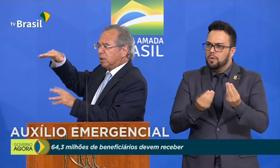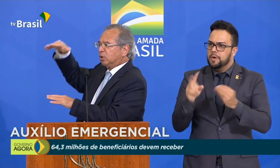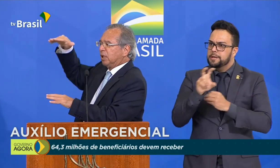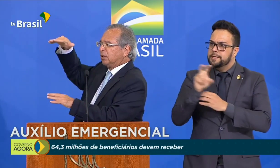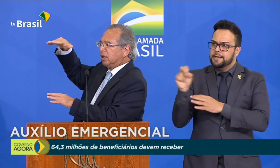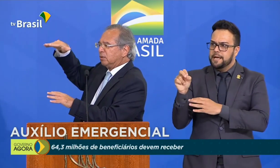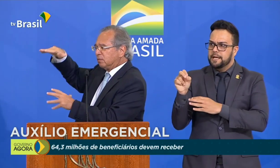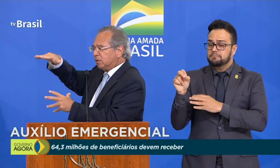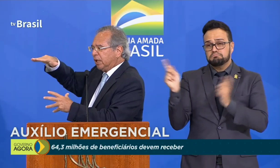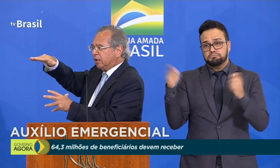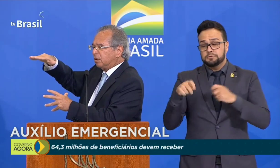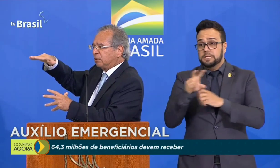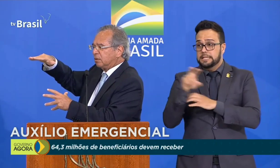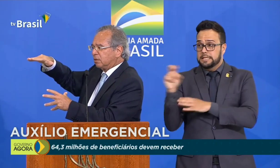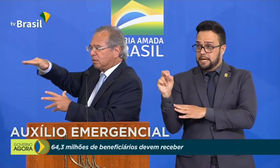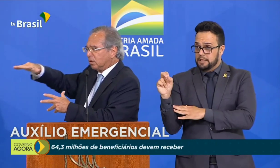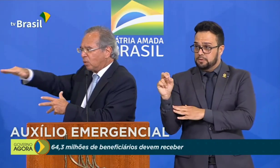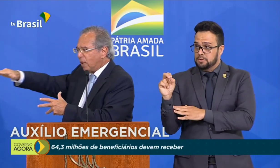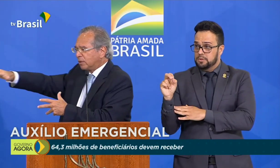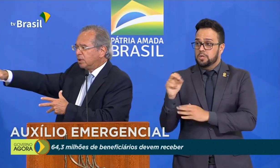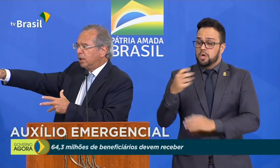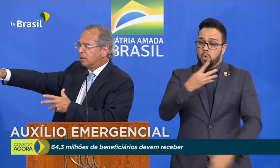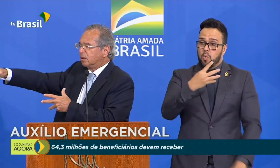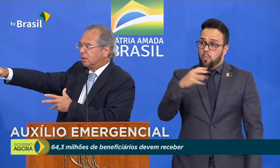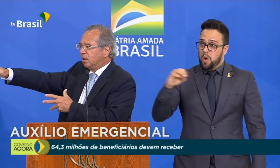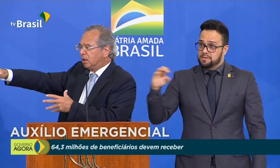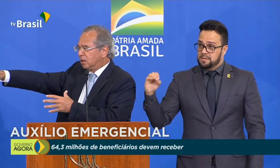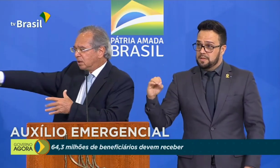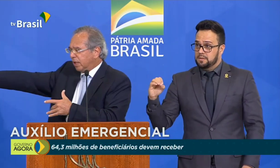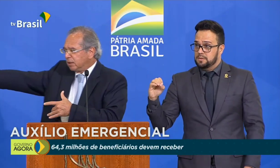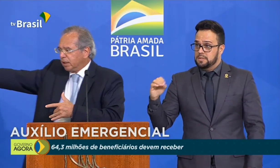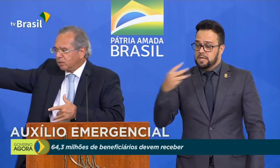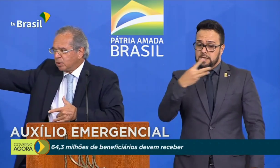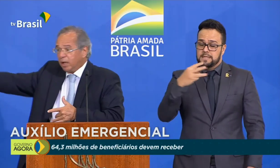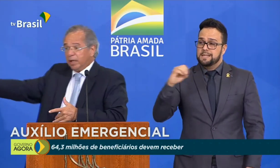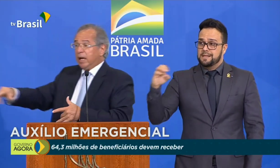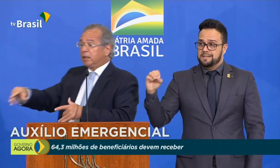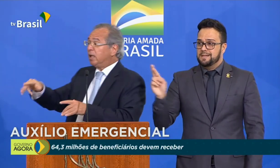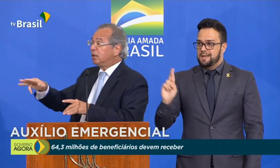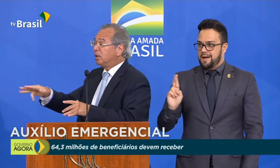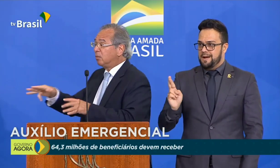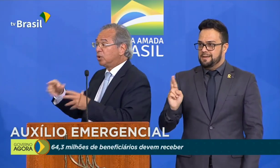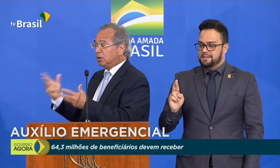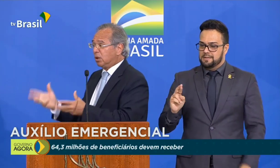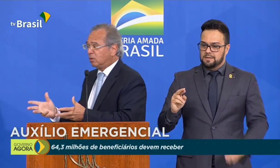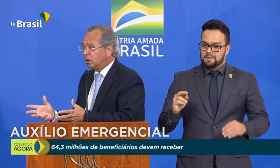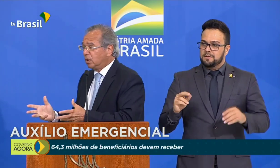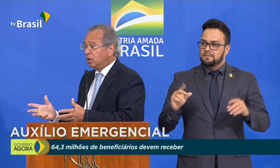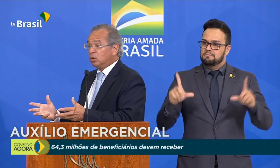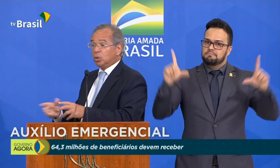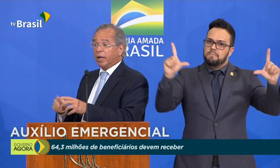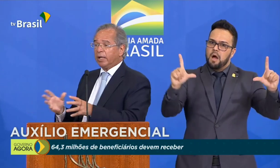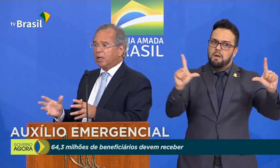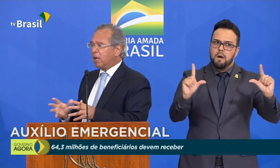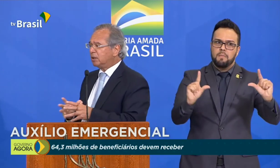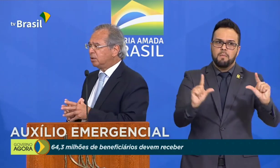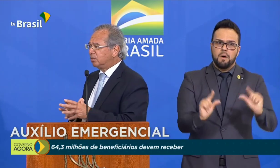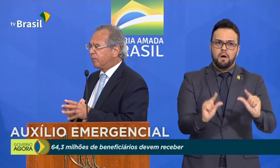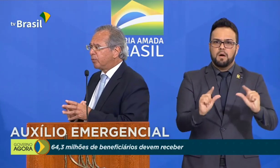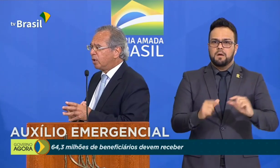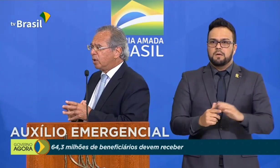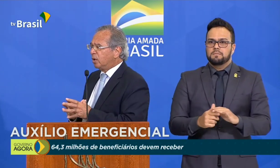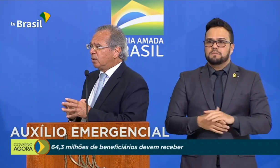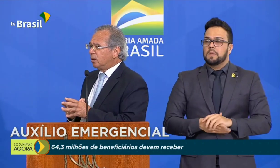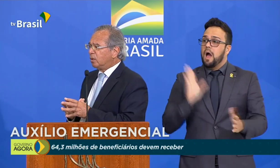500, estamos em 600, 500, 400, 300 e aterrissamos então no Renda